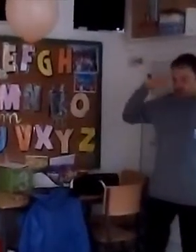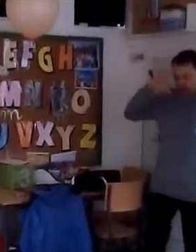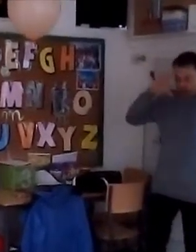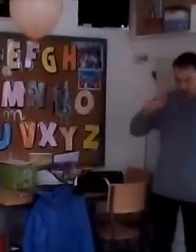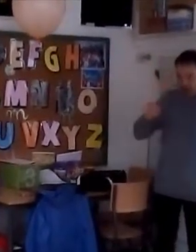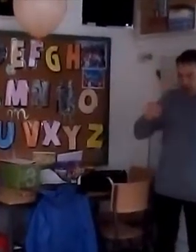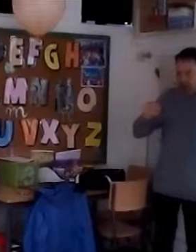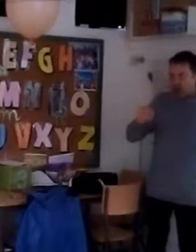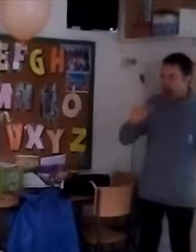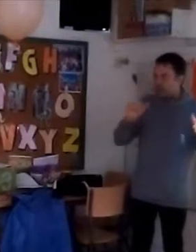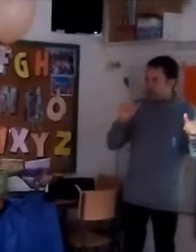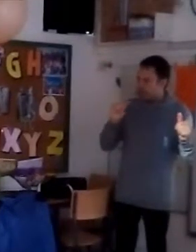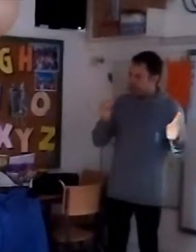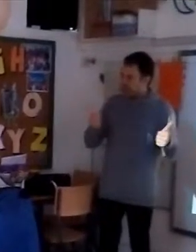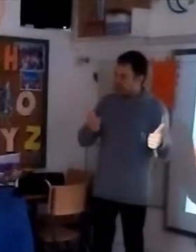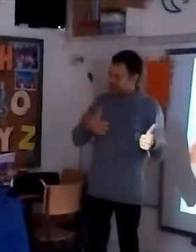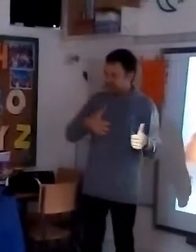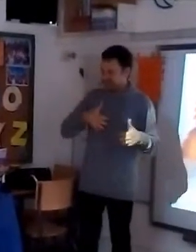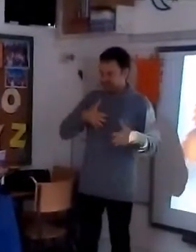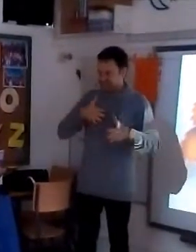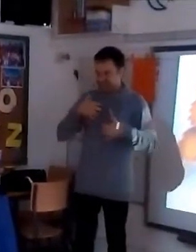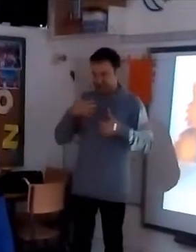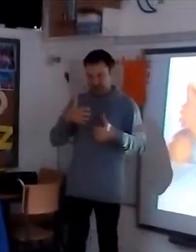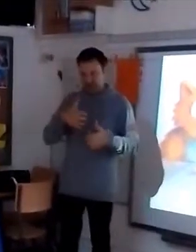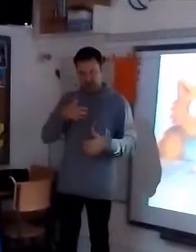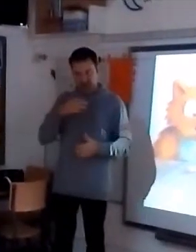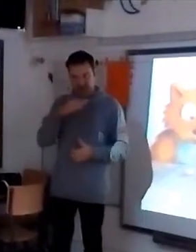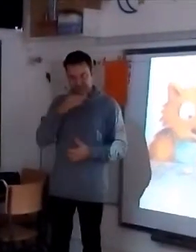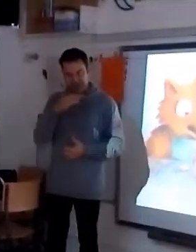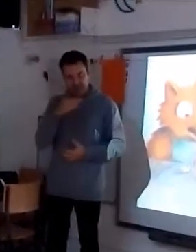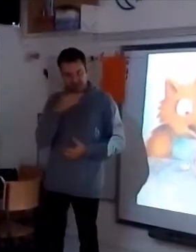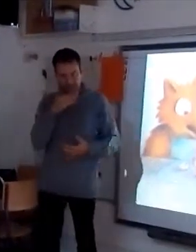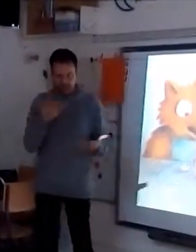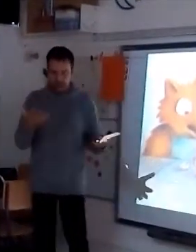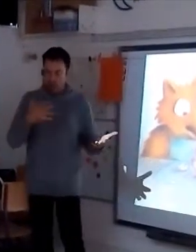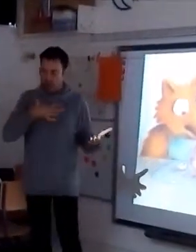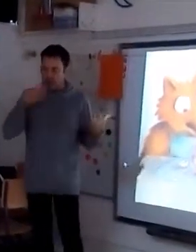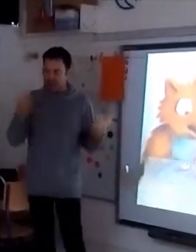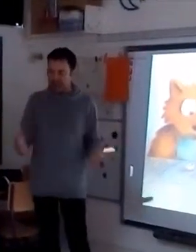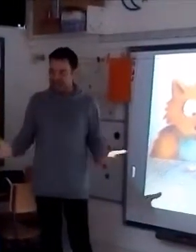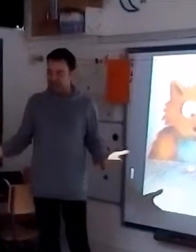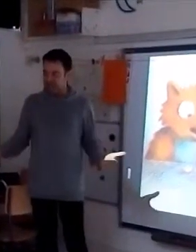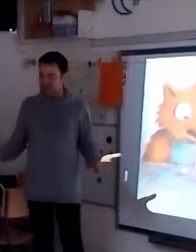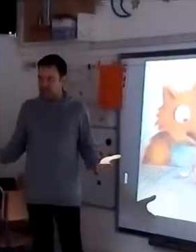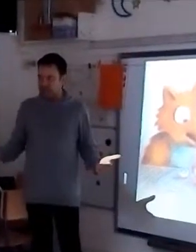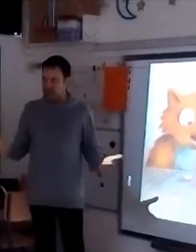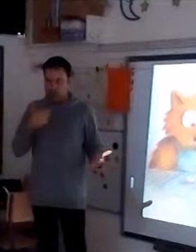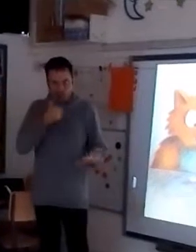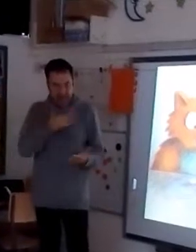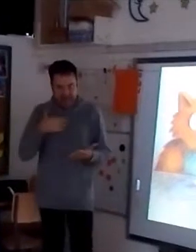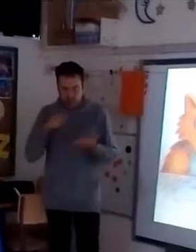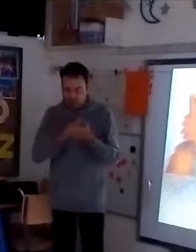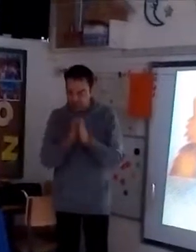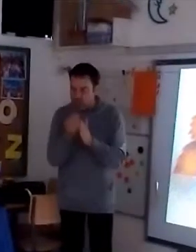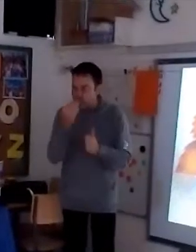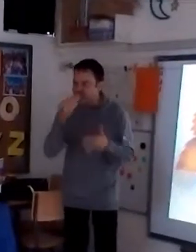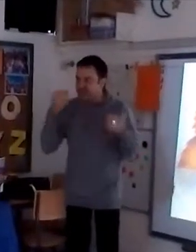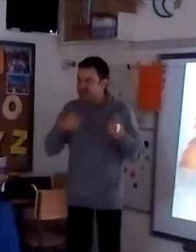zorrito! Otra vez se quedó. Empezó ya a enfadarse un poquito, porque ya cada vez le quedaban menos huevos. No puede ser, yo quiero hacer una